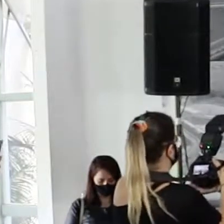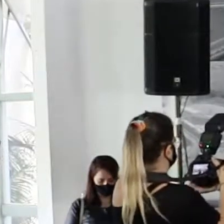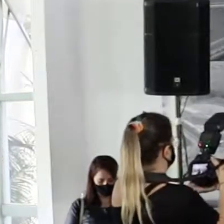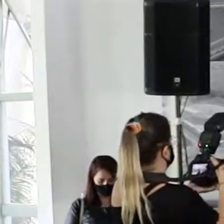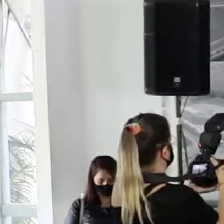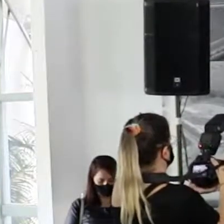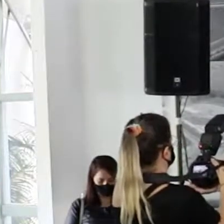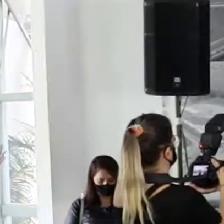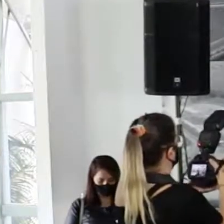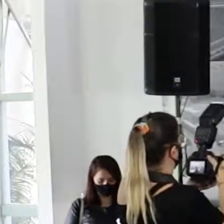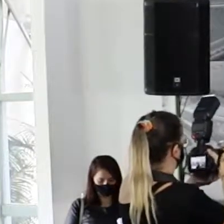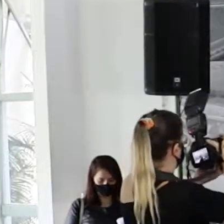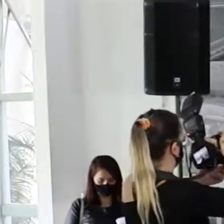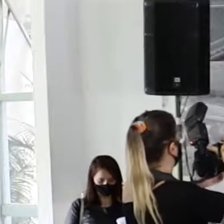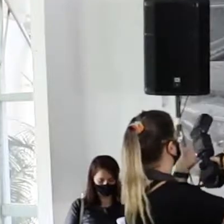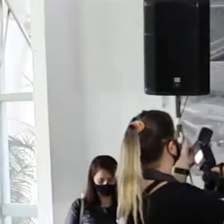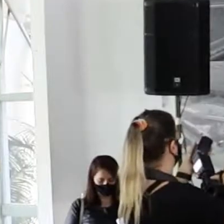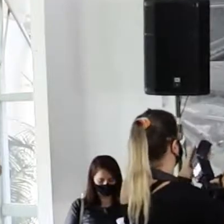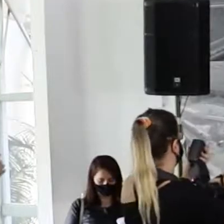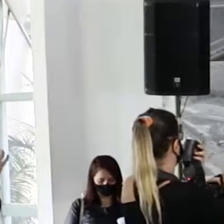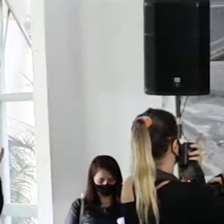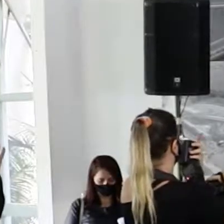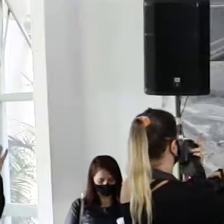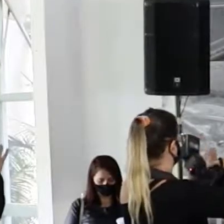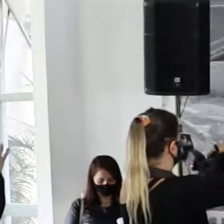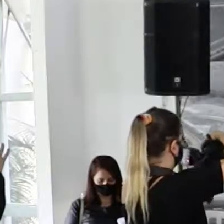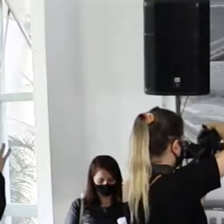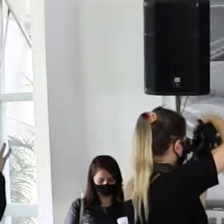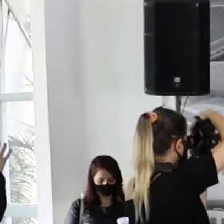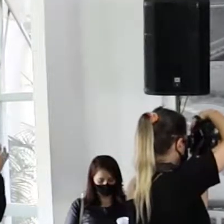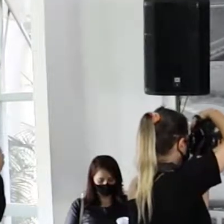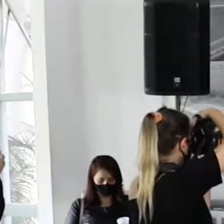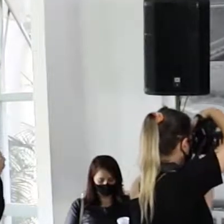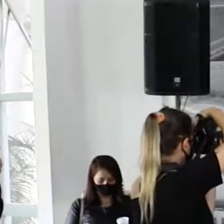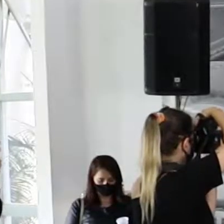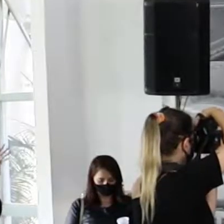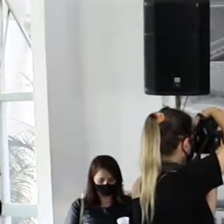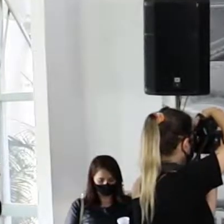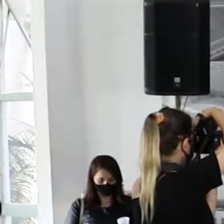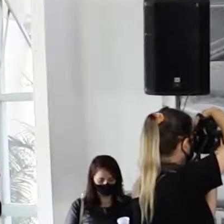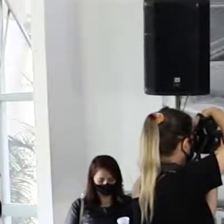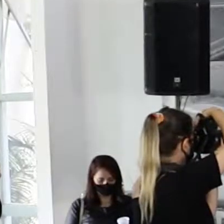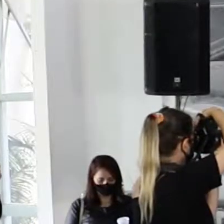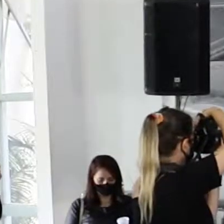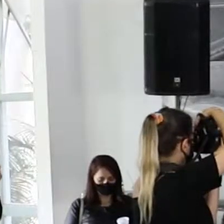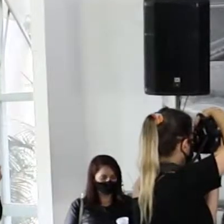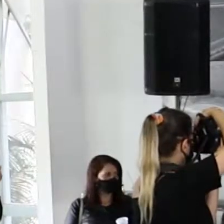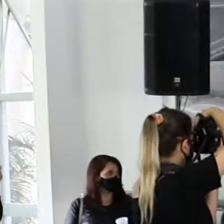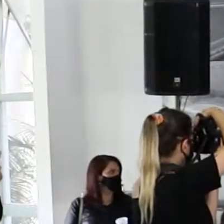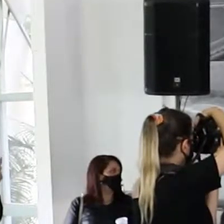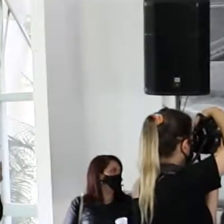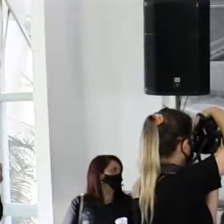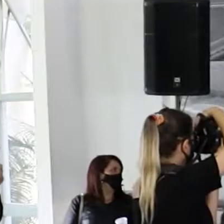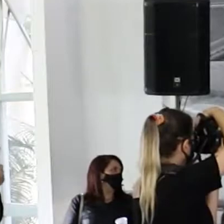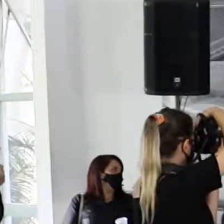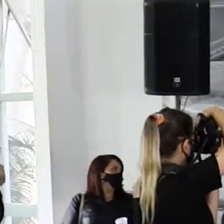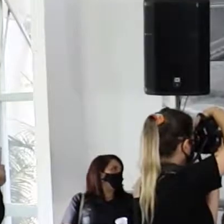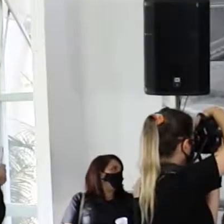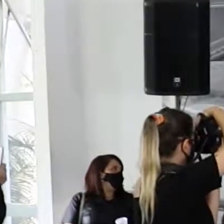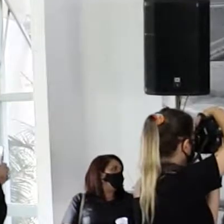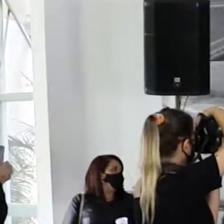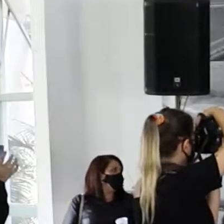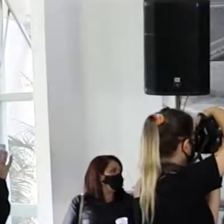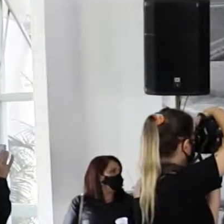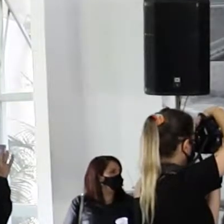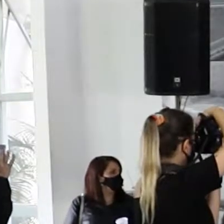Talvez a maioria que não não sabe da importância da neta então é apresentação da minha neta e